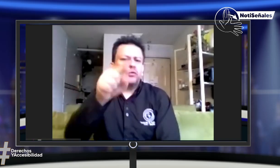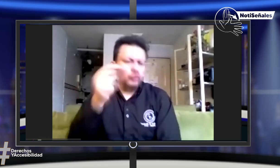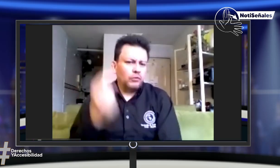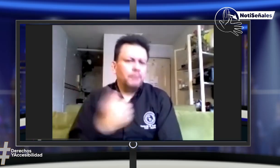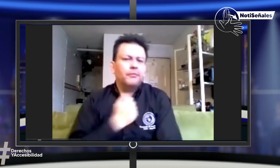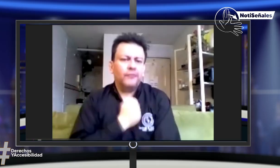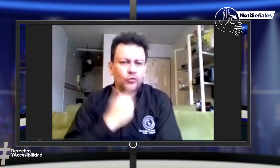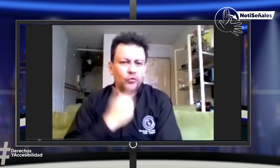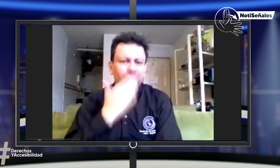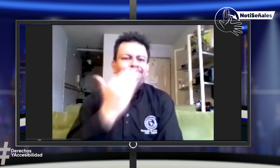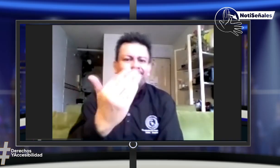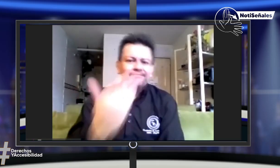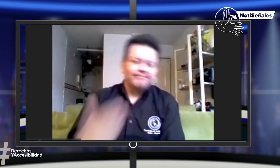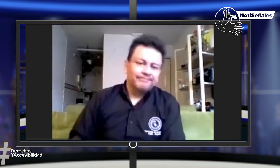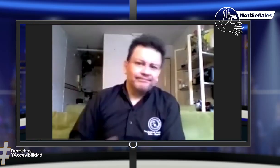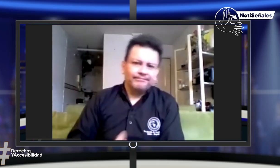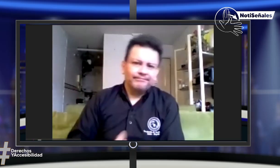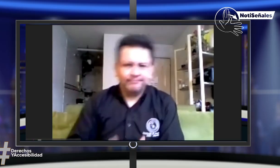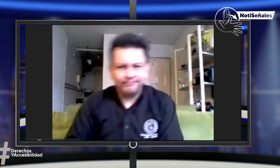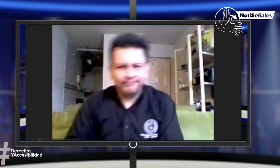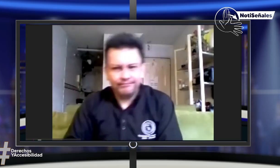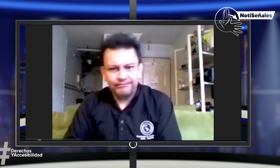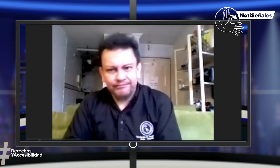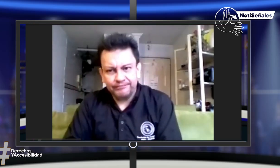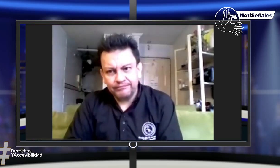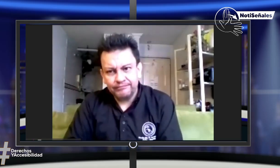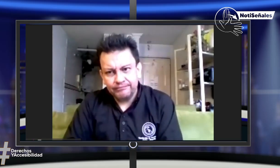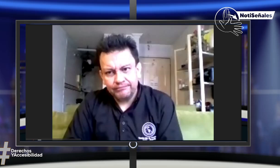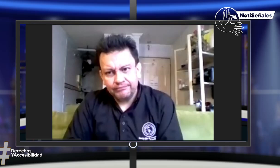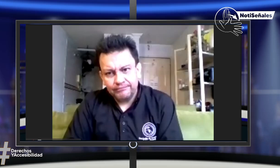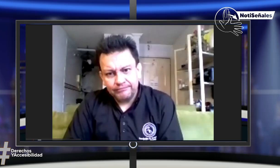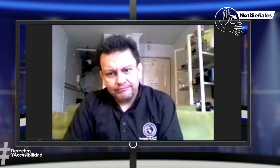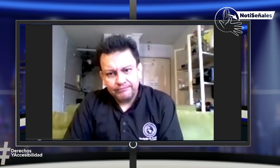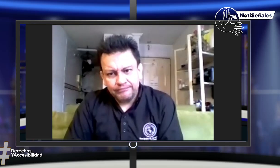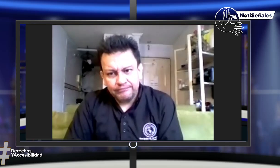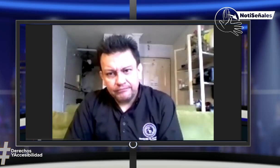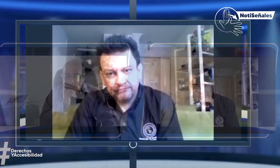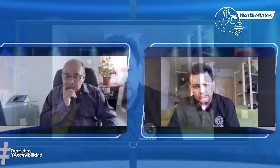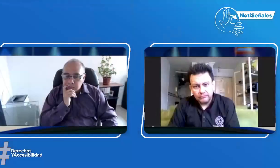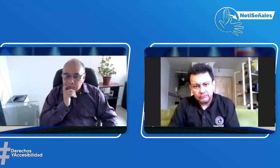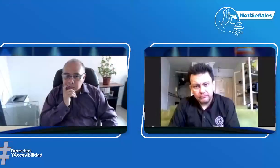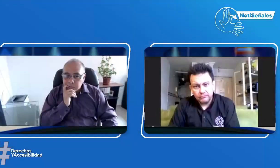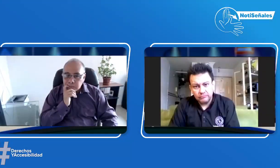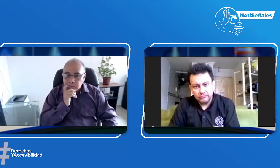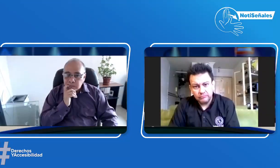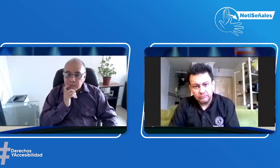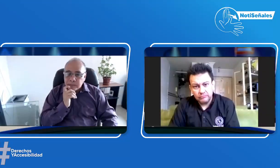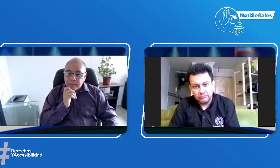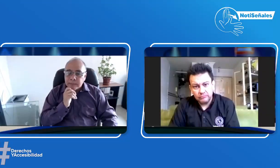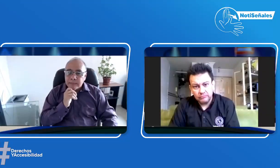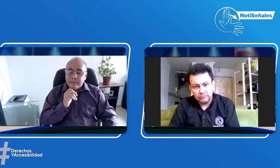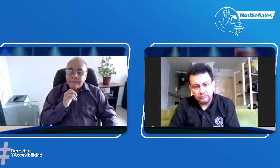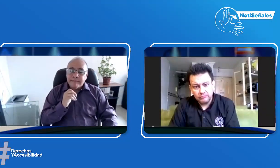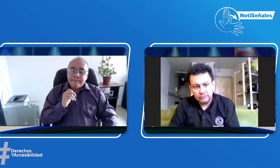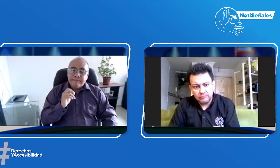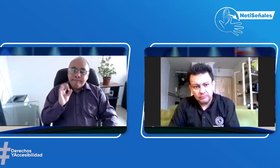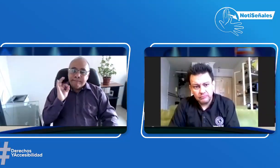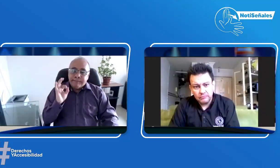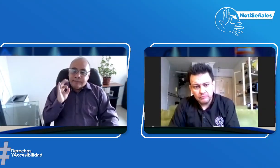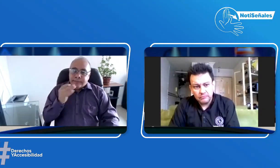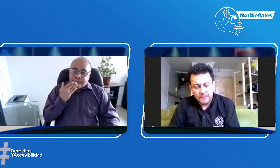de señas para que las personas sordas puedan acceder? Esa es como mi pregunta. Muchas gracias.